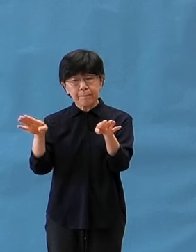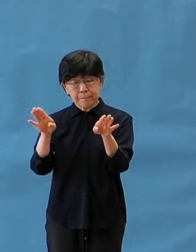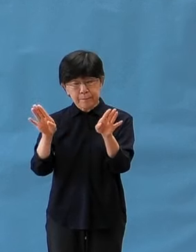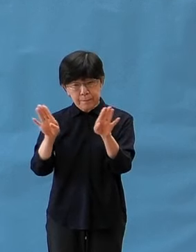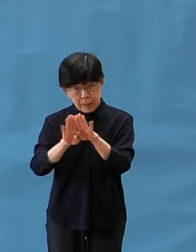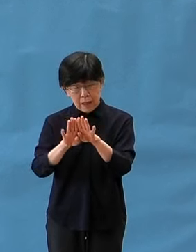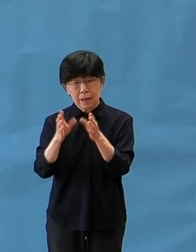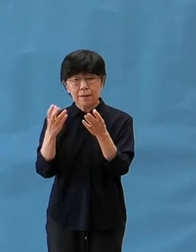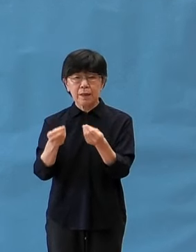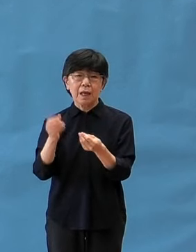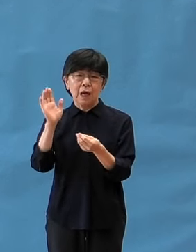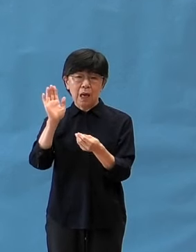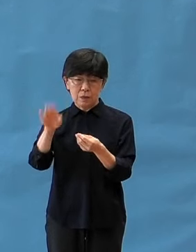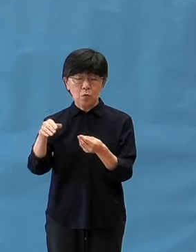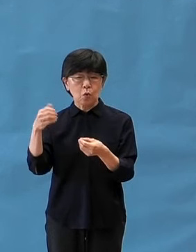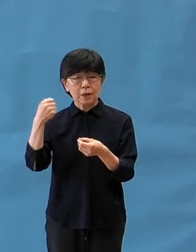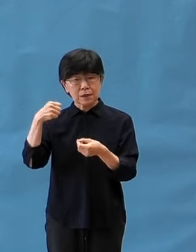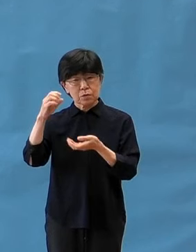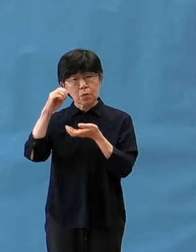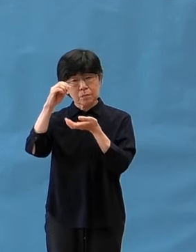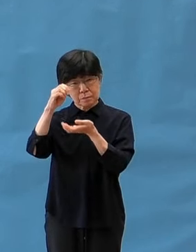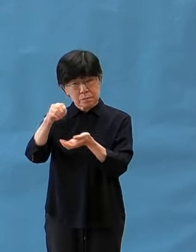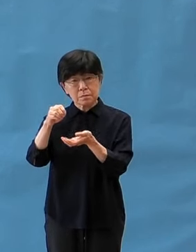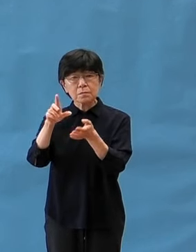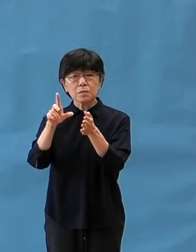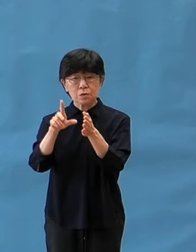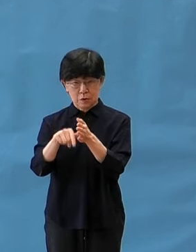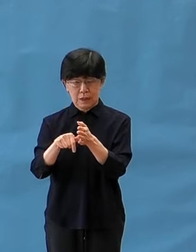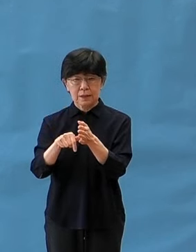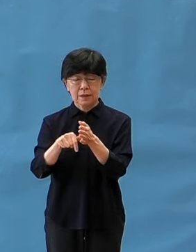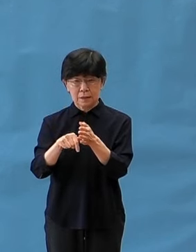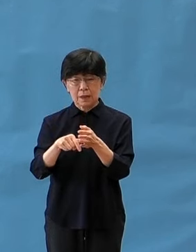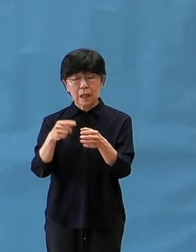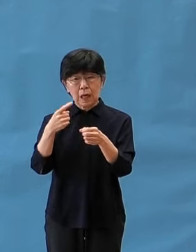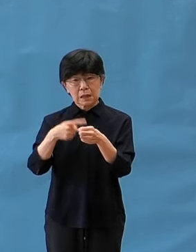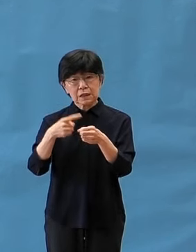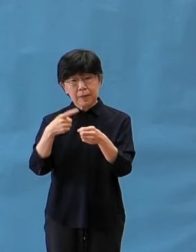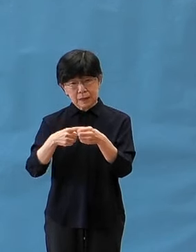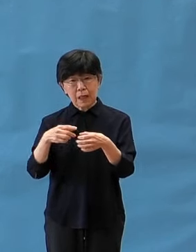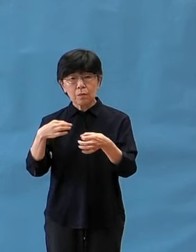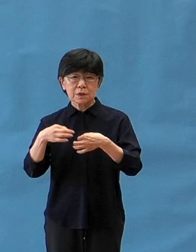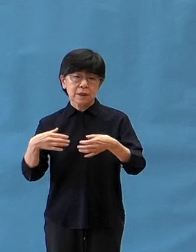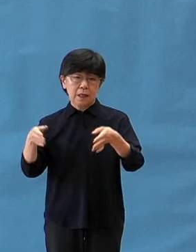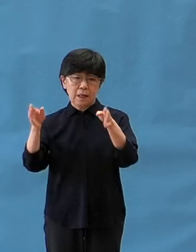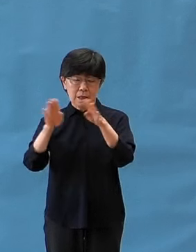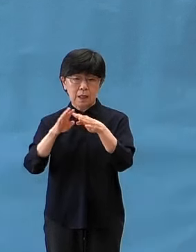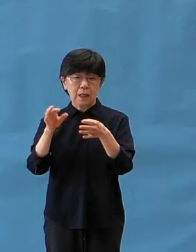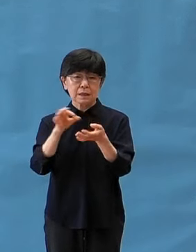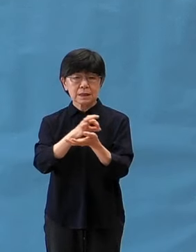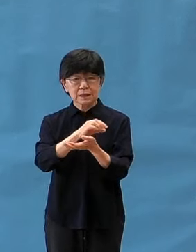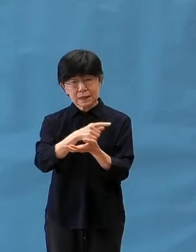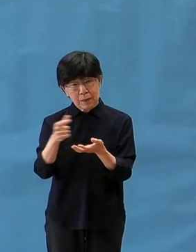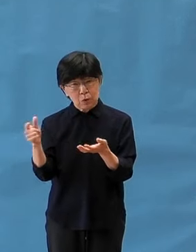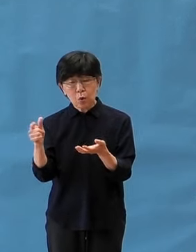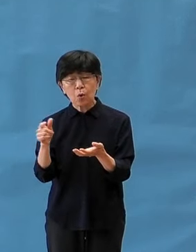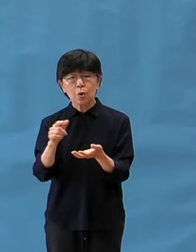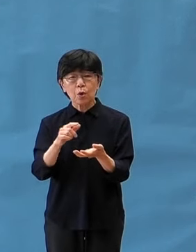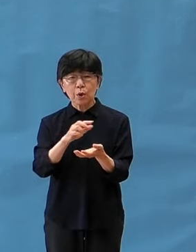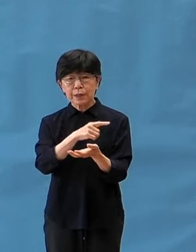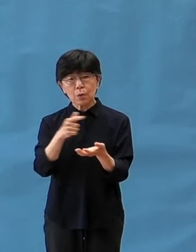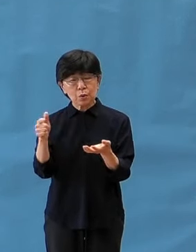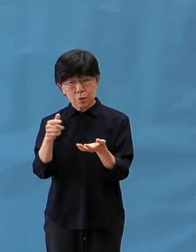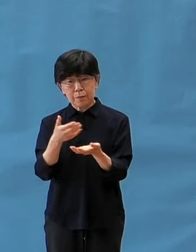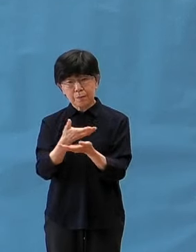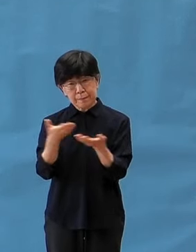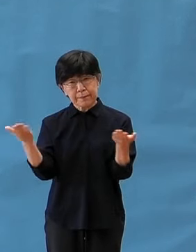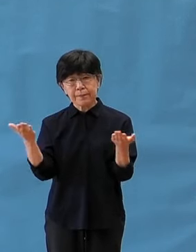元シーズンを迎えることになります。当然これまで一畑百貨店のお中元コーナーで取り扱い出た県産品というものがあ